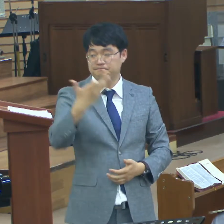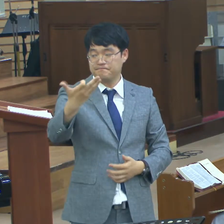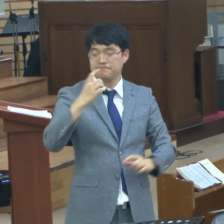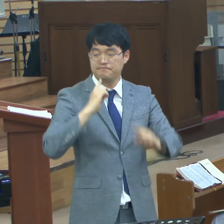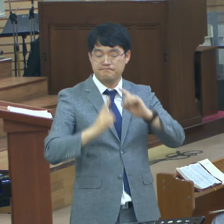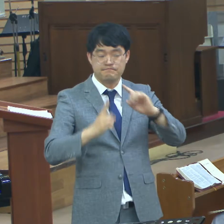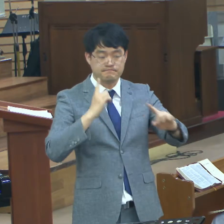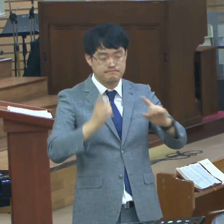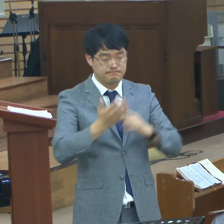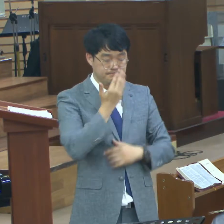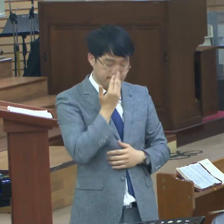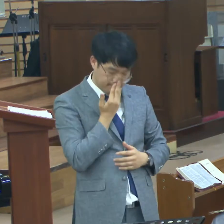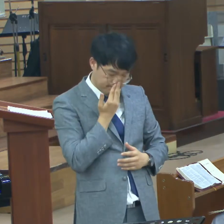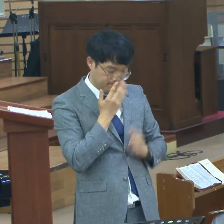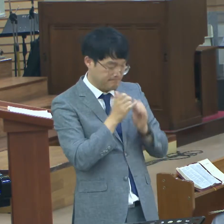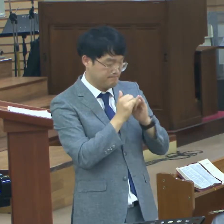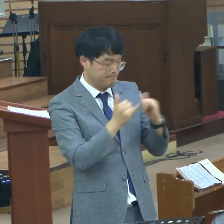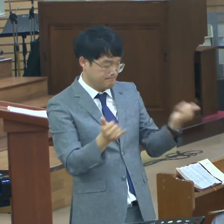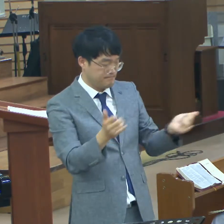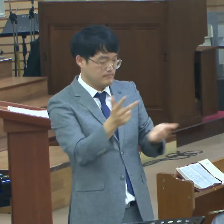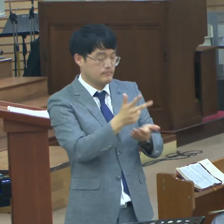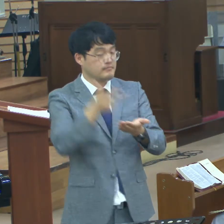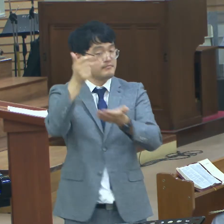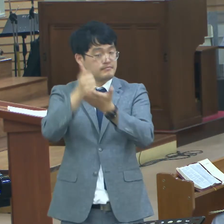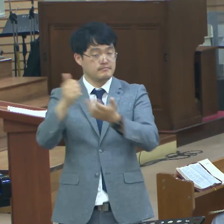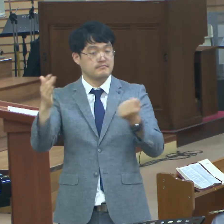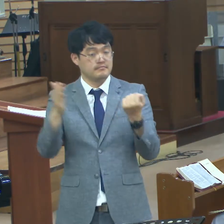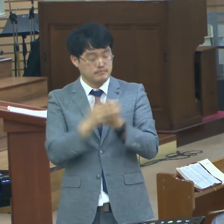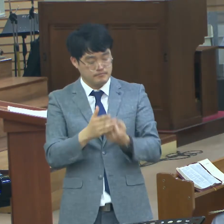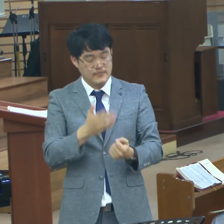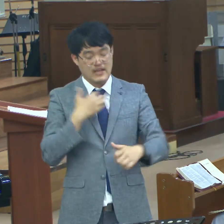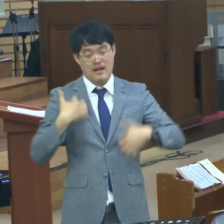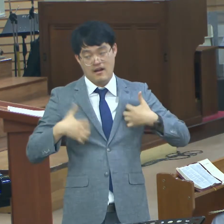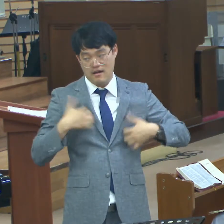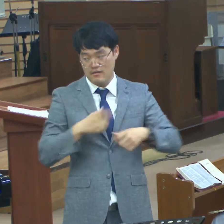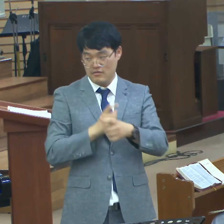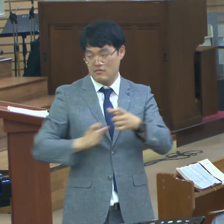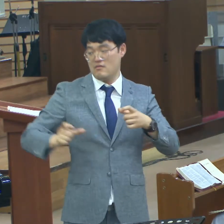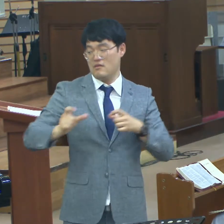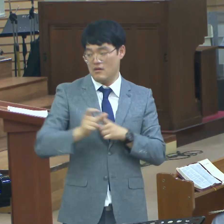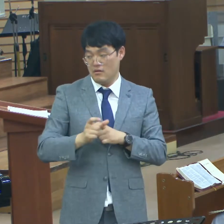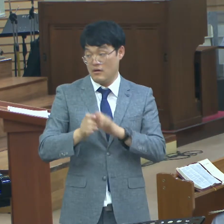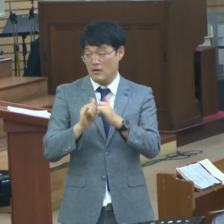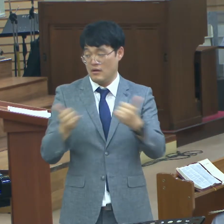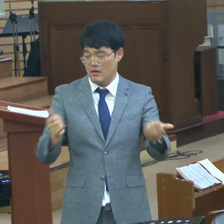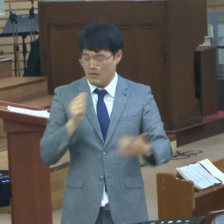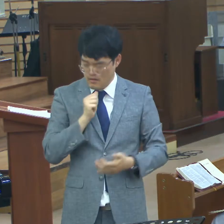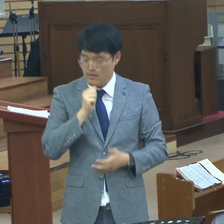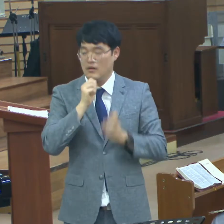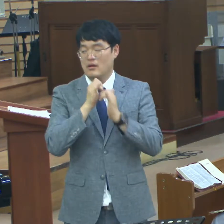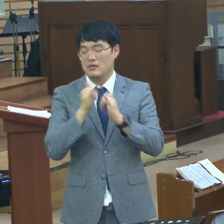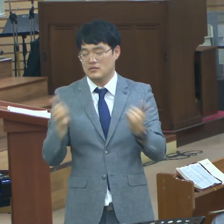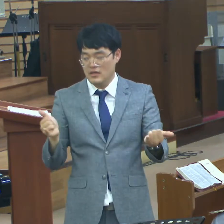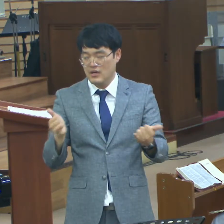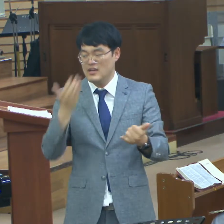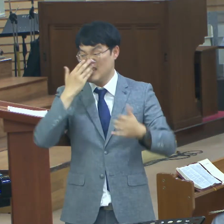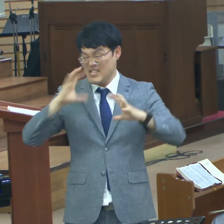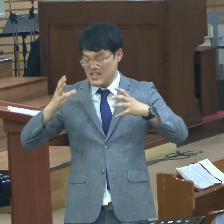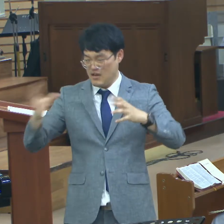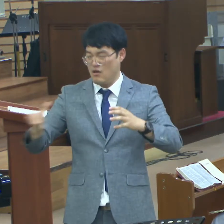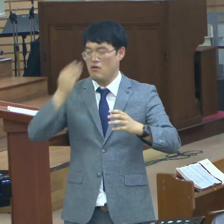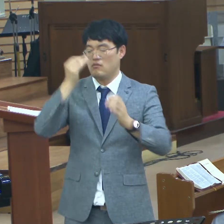19절 겸손한 자에게 여호와로 말미암아 기쁨이 더하겠고 사람 중 가난한 자가 이스라엘의 거룩하신 이로 말미암아